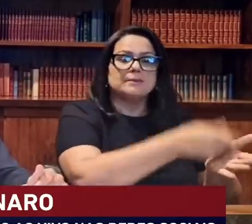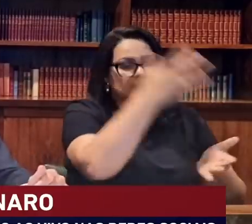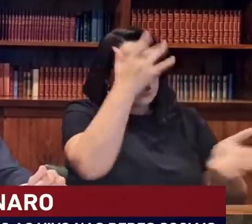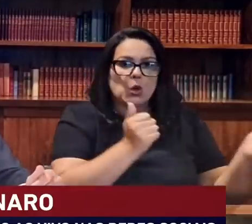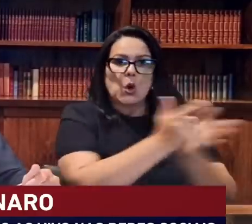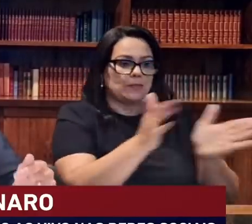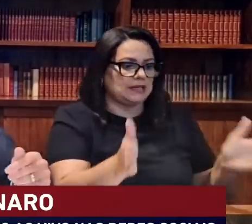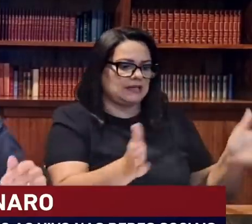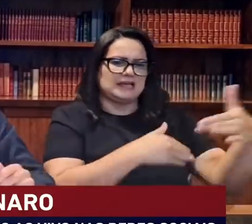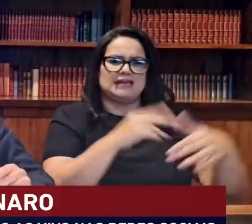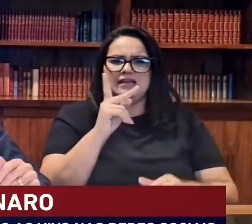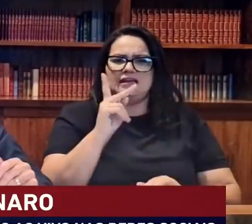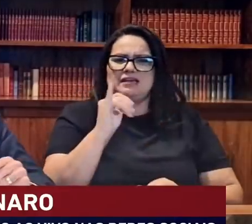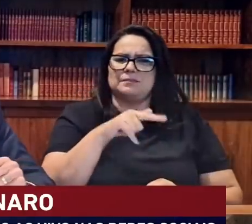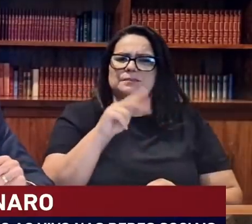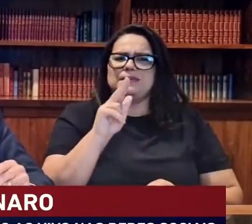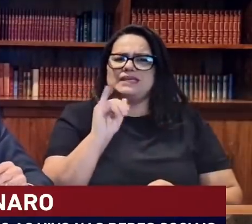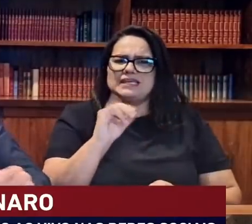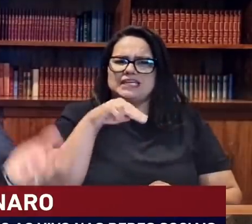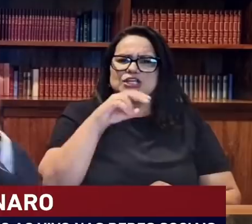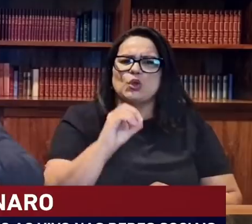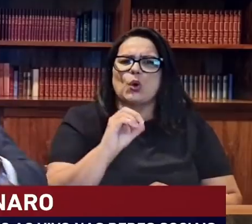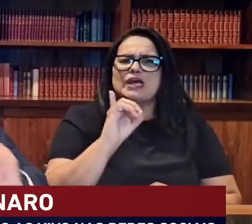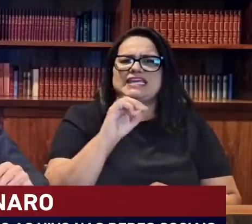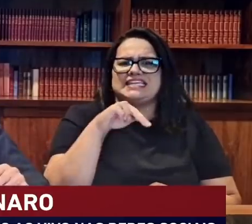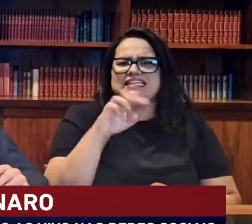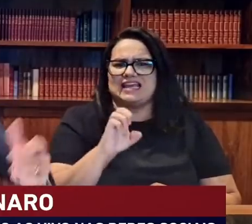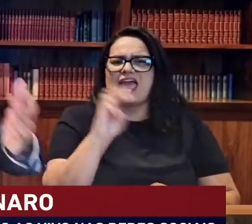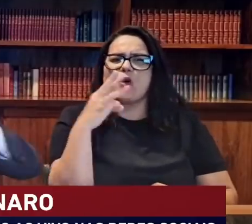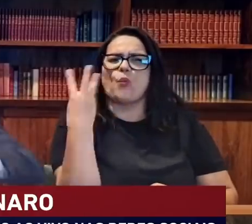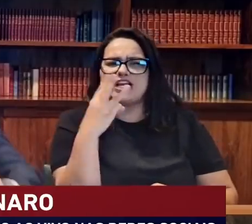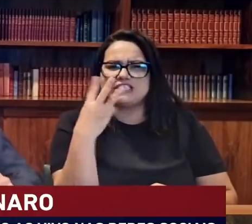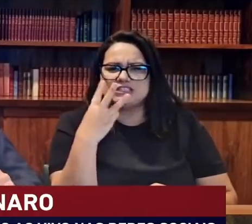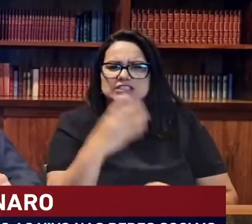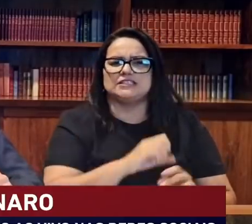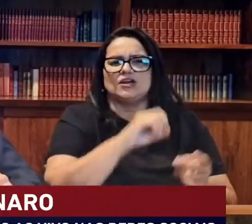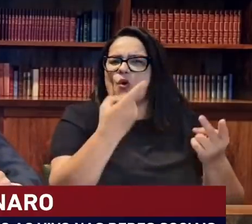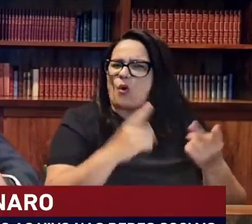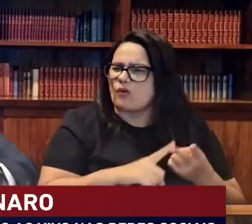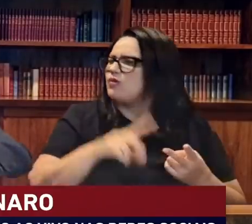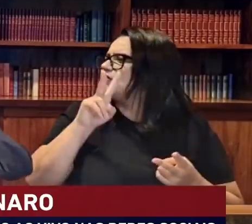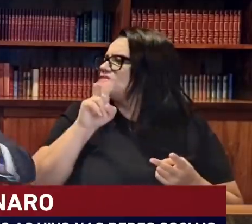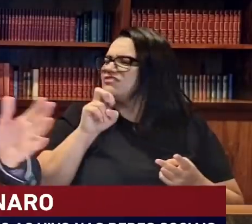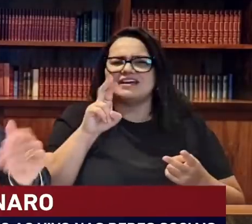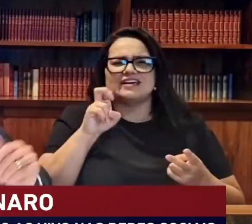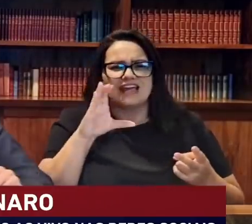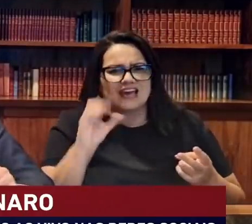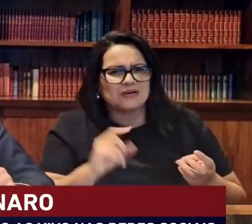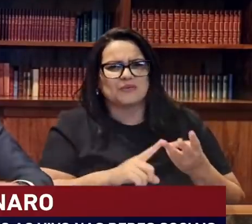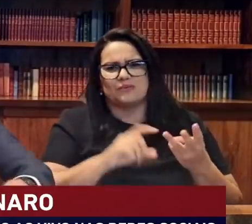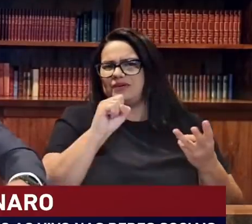de Pinguine, um whisky, ou trazer outras coisas, trazer um vereco, trazer